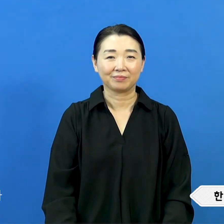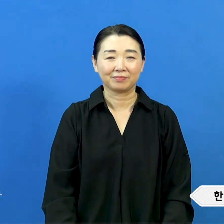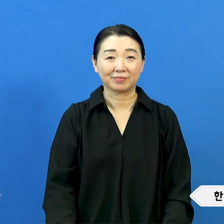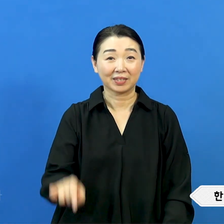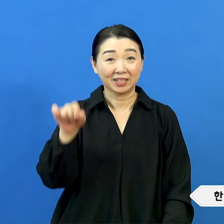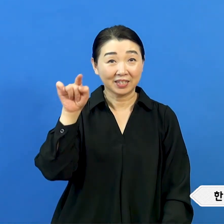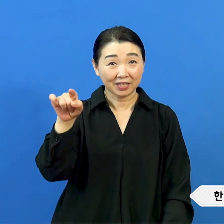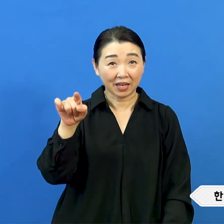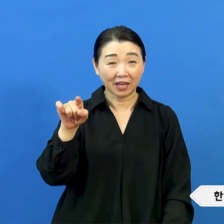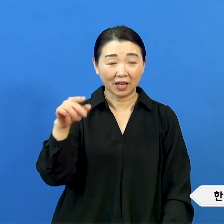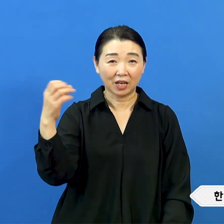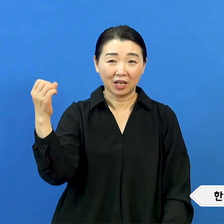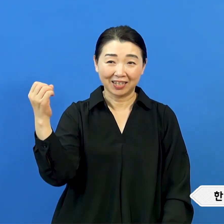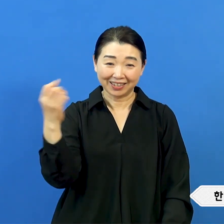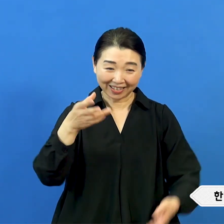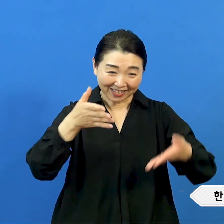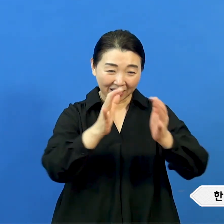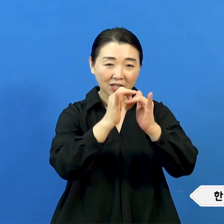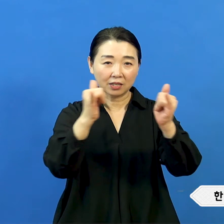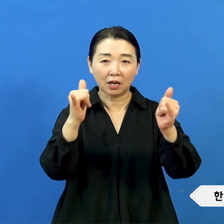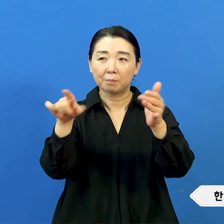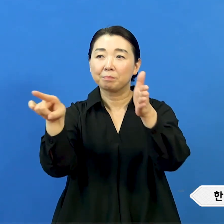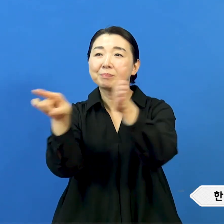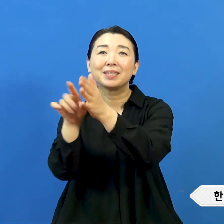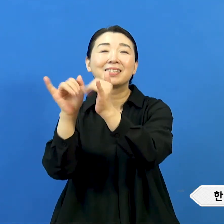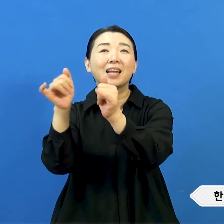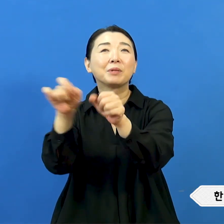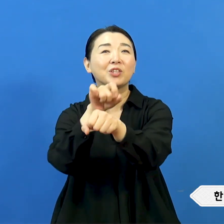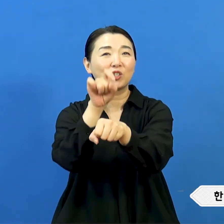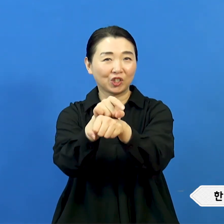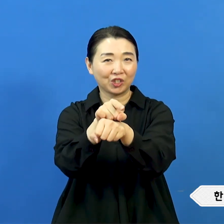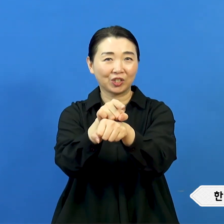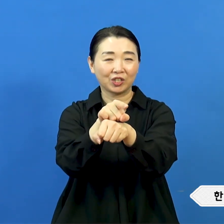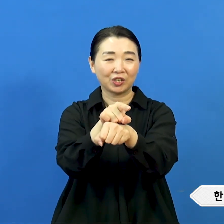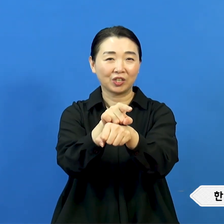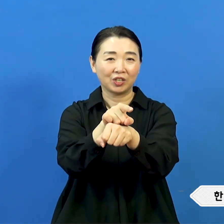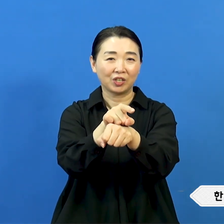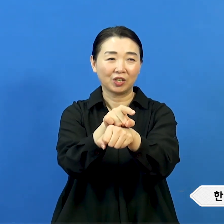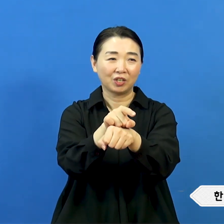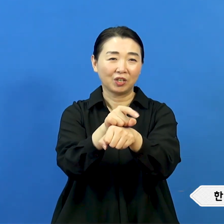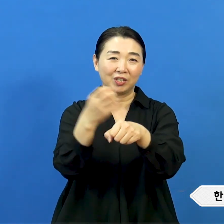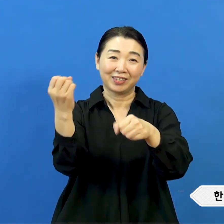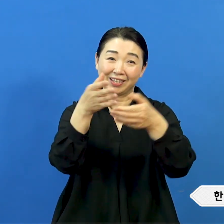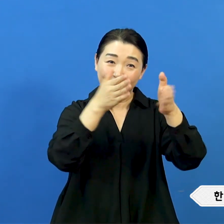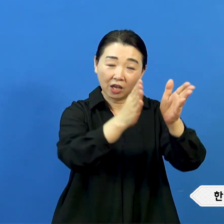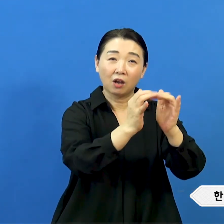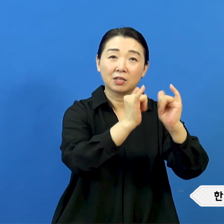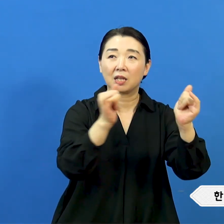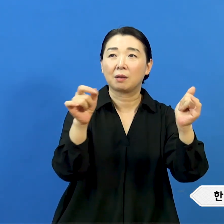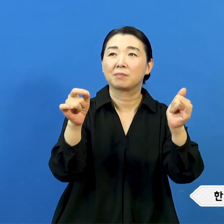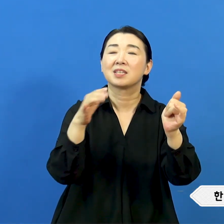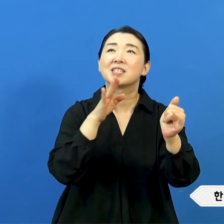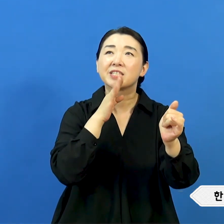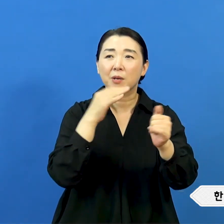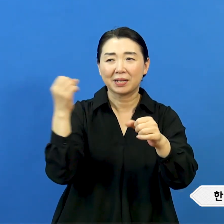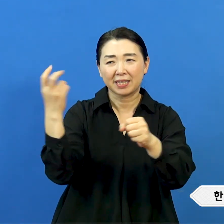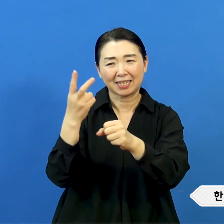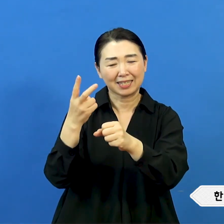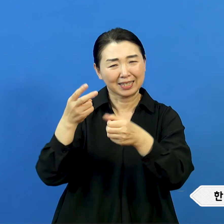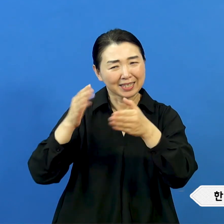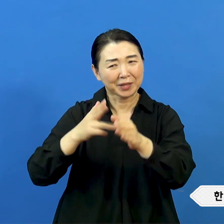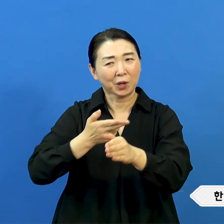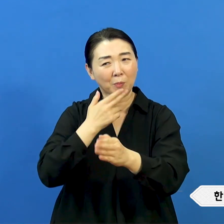그것이 중생한 사람의 특징이죠. 중생한 사람과 중생하지 못한 사람, 진짜로 중생한 것은 아닌